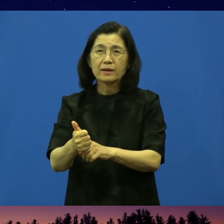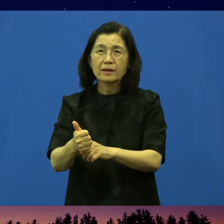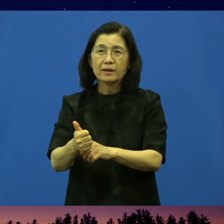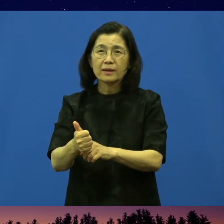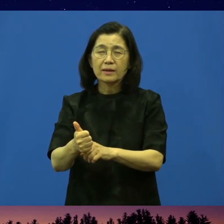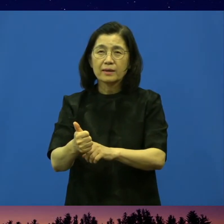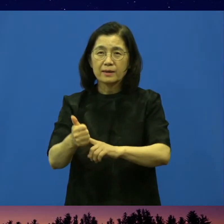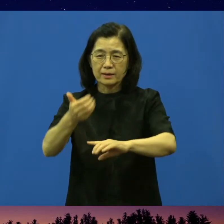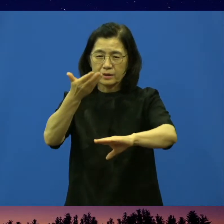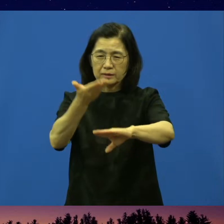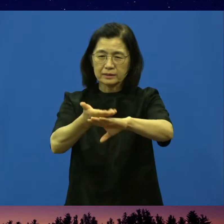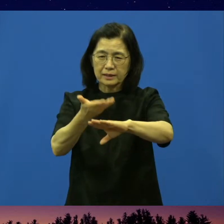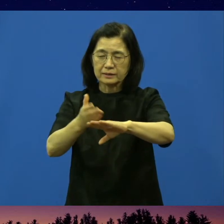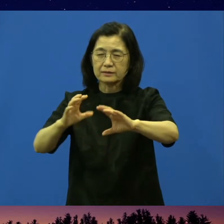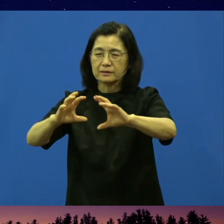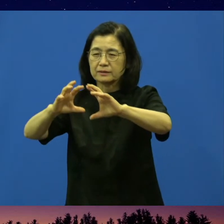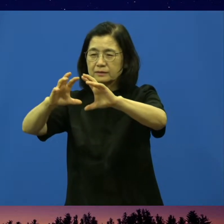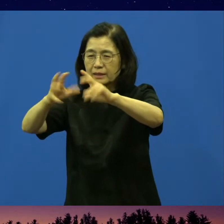동맹을 맺어요.